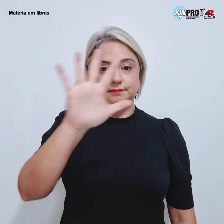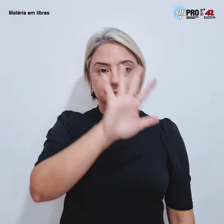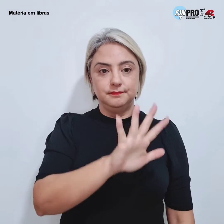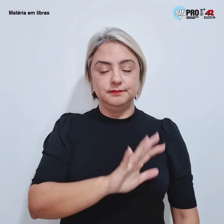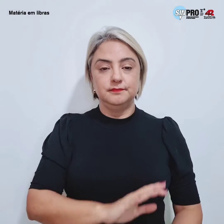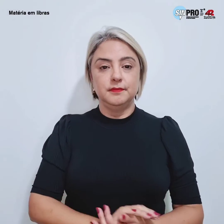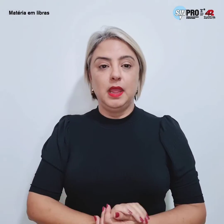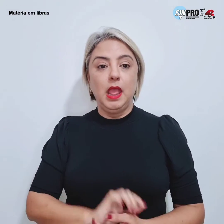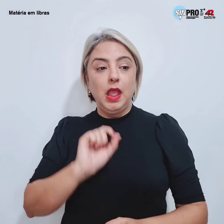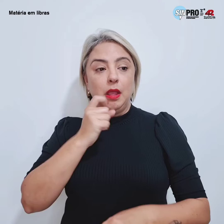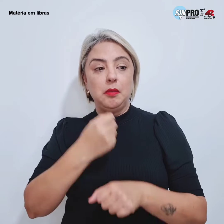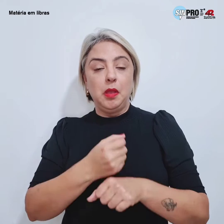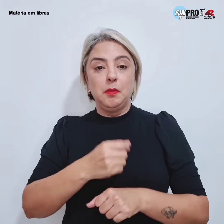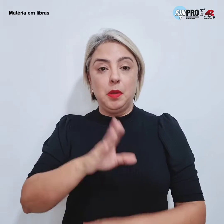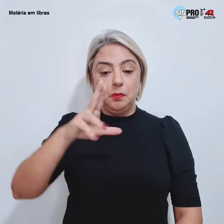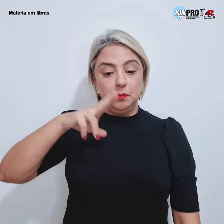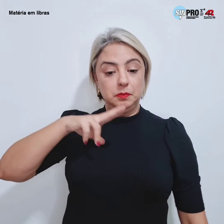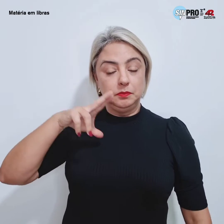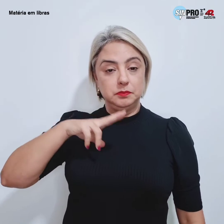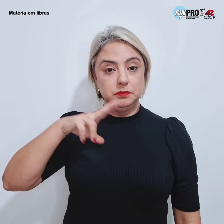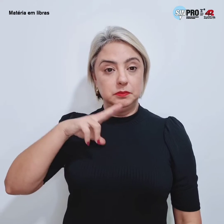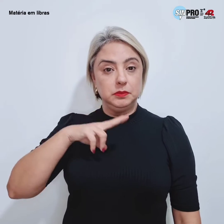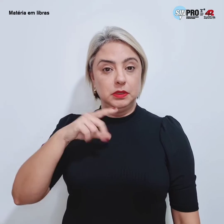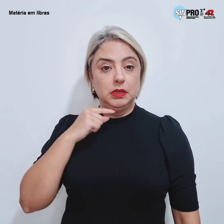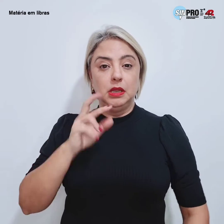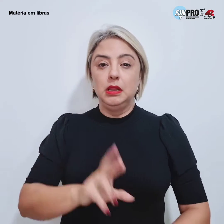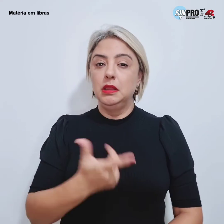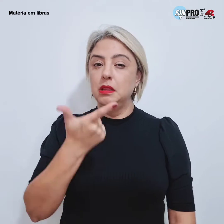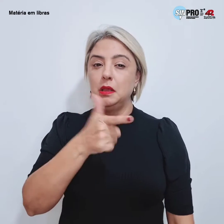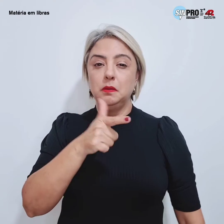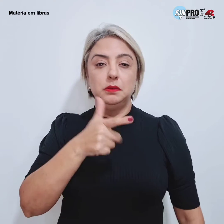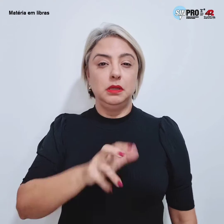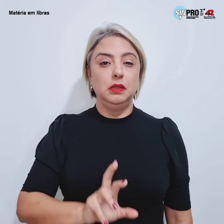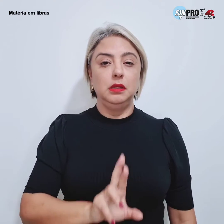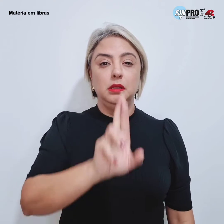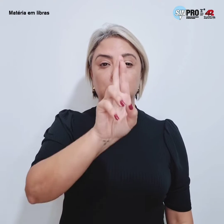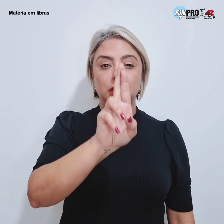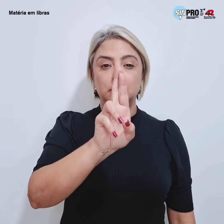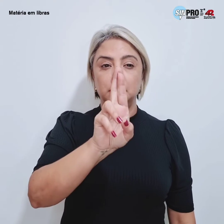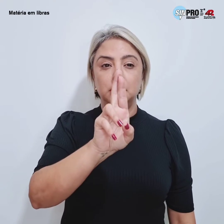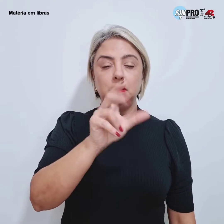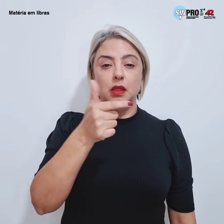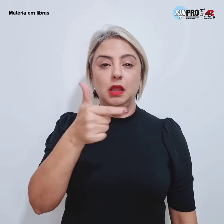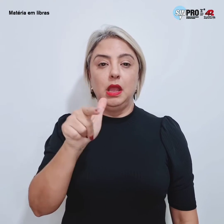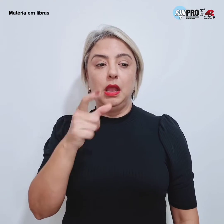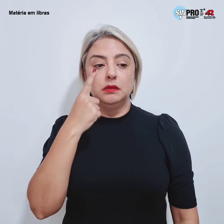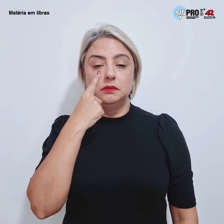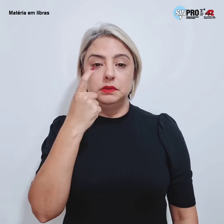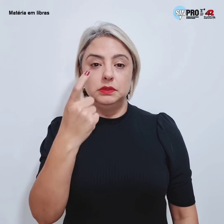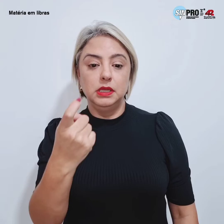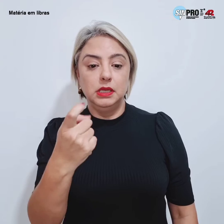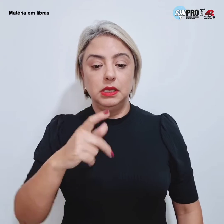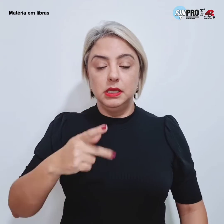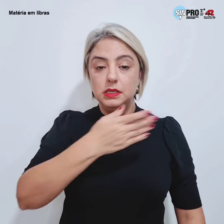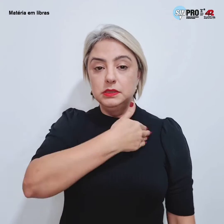Cristalizado como privado, sem representatividade, alheio ao interesse público e fechado